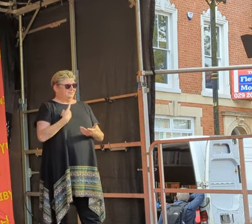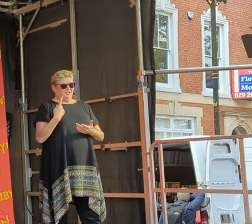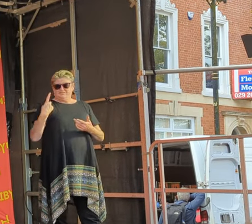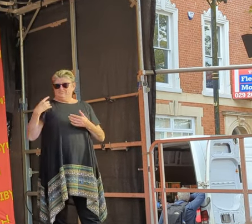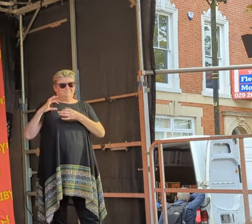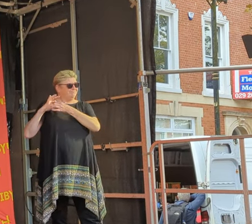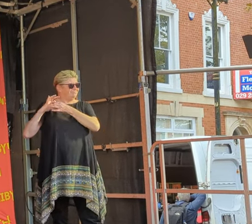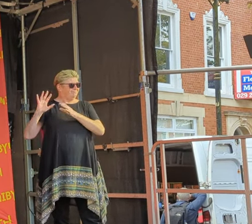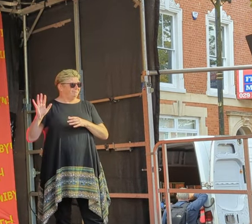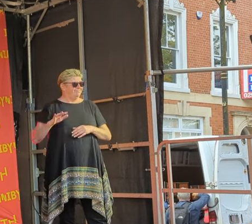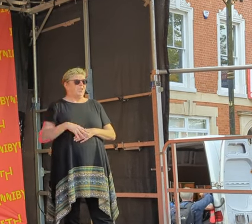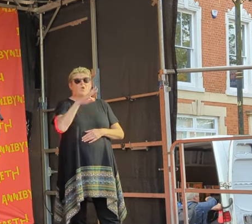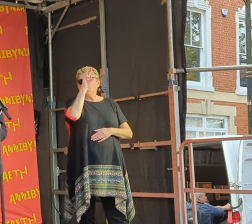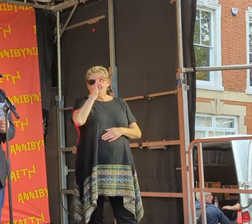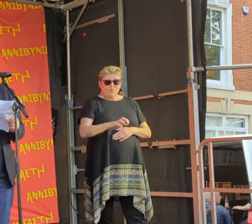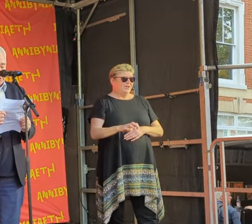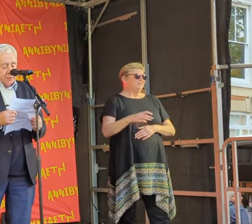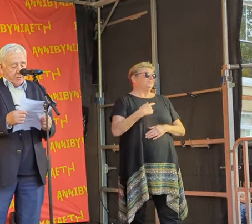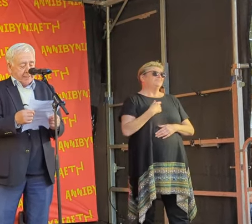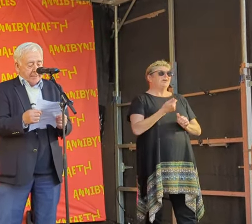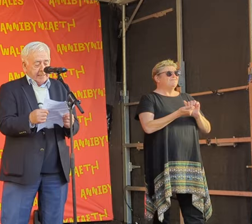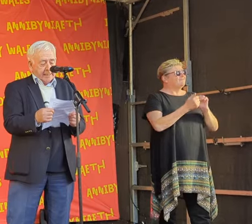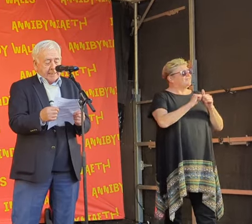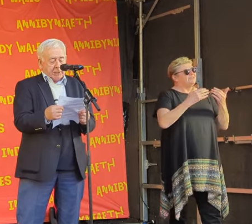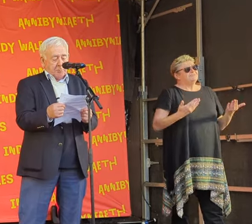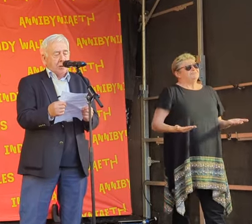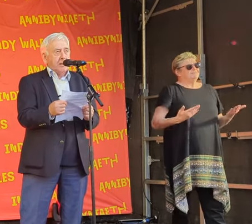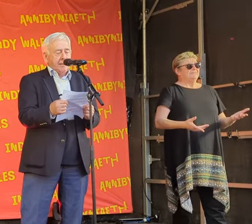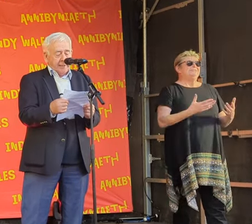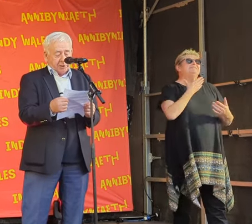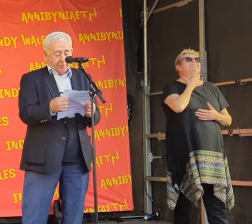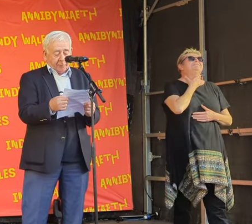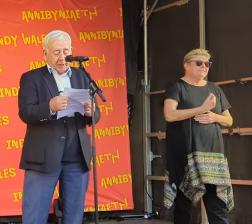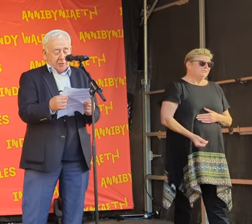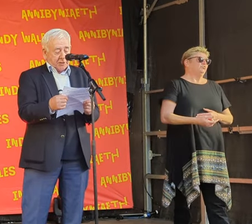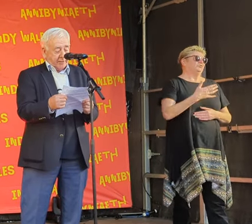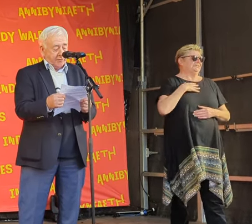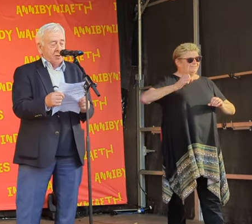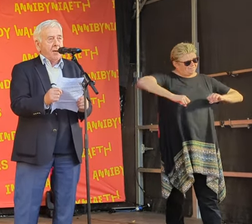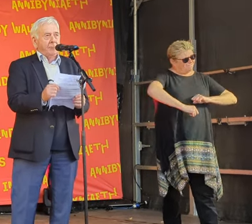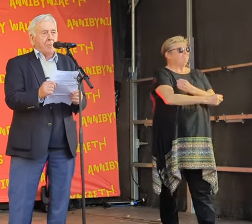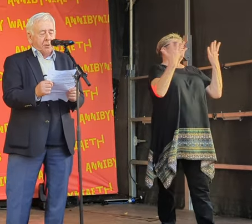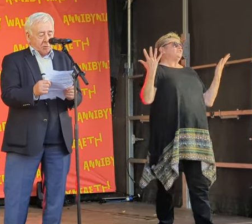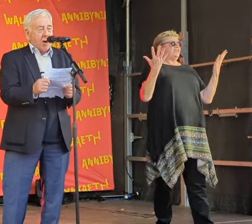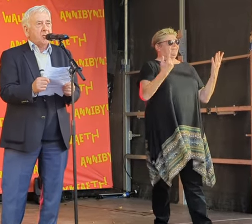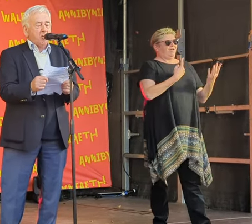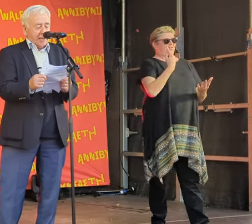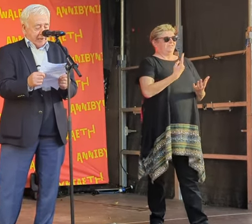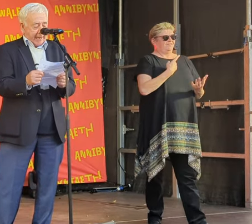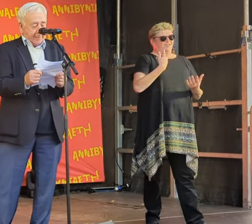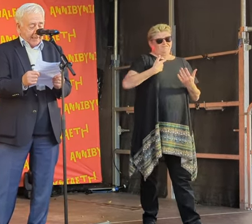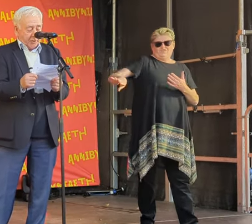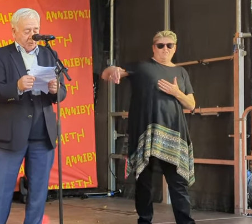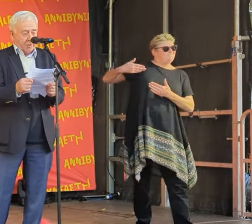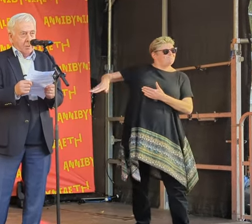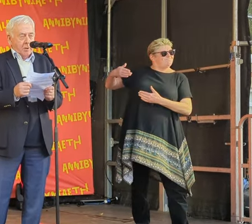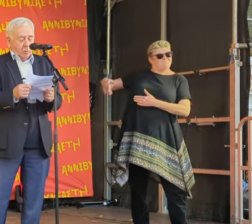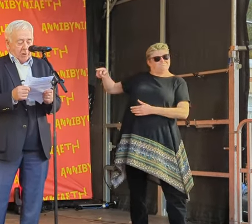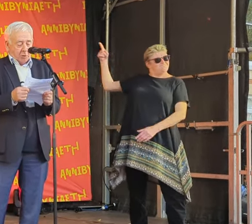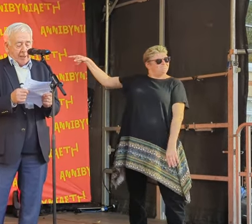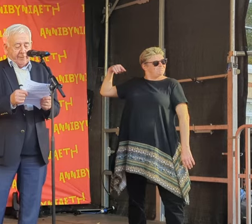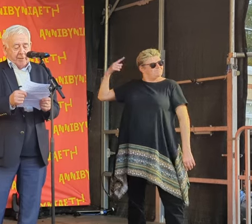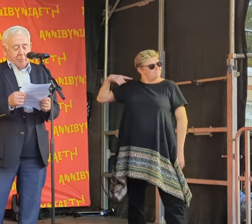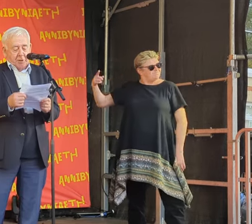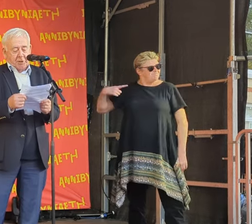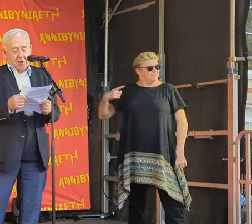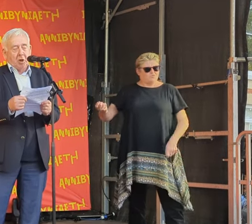rhyngwladol. Wales, my friends, today desperately needs to free ourselves from the treasury lemmings who